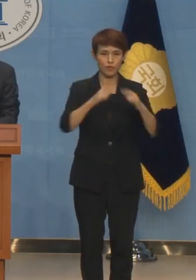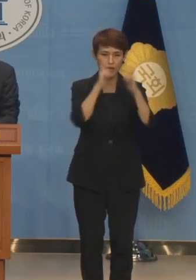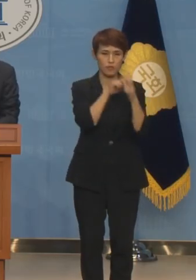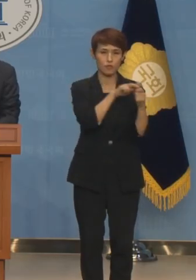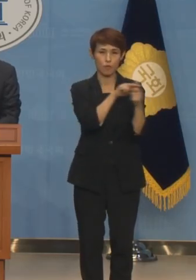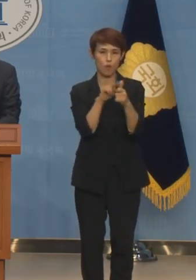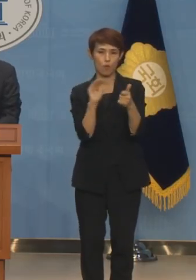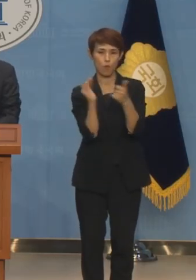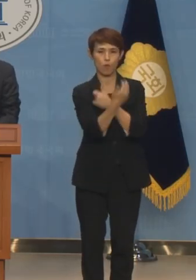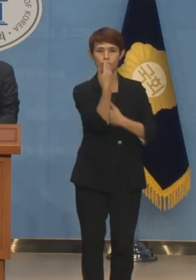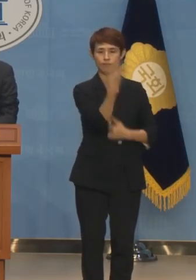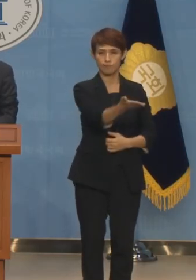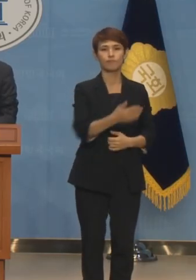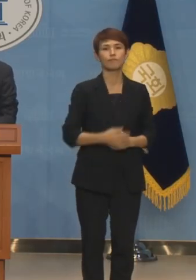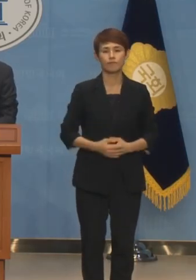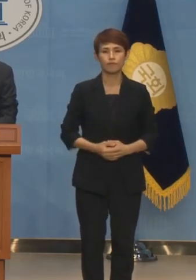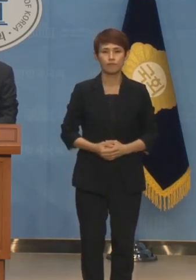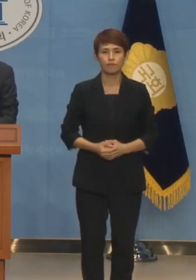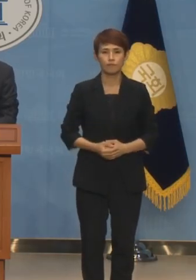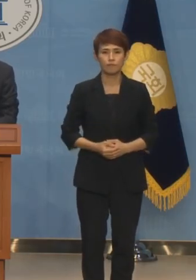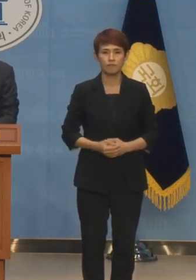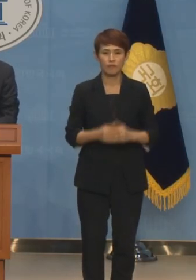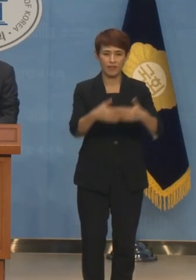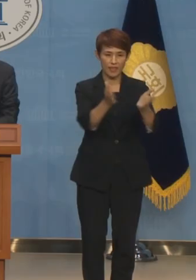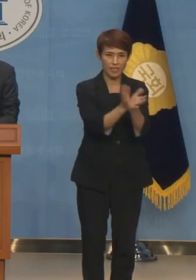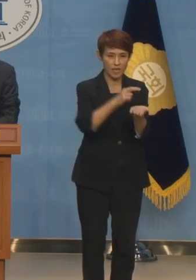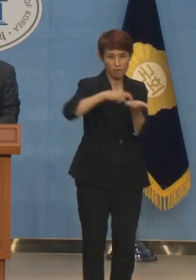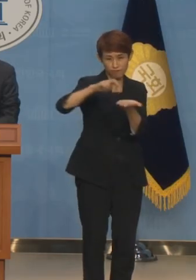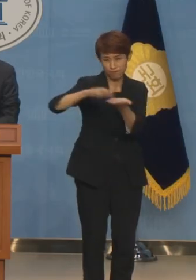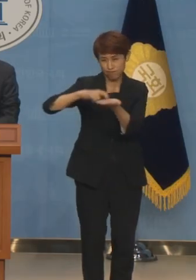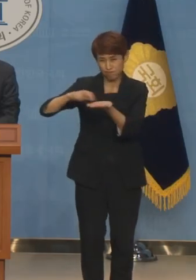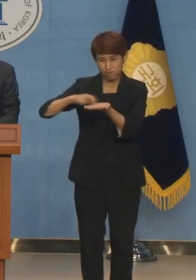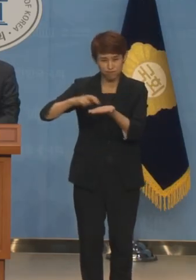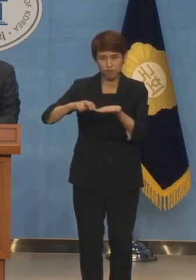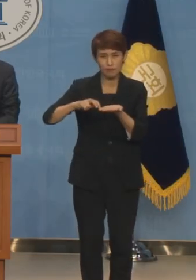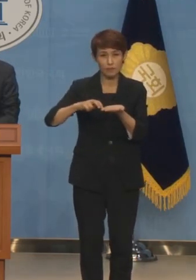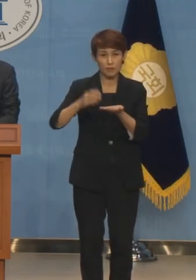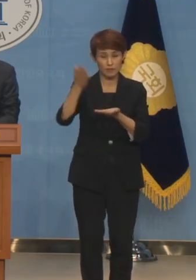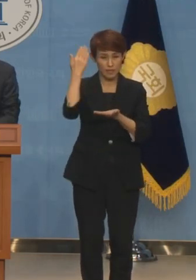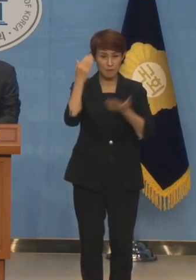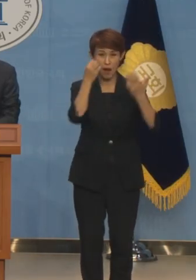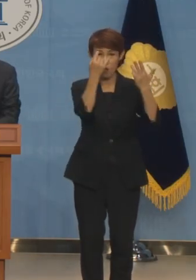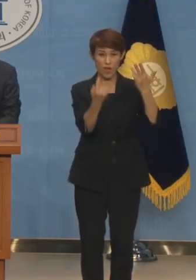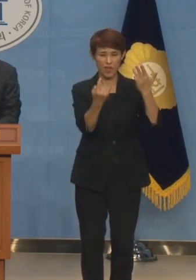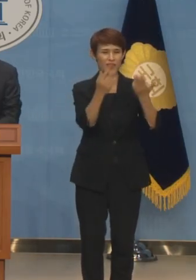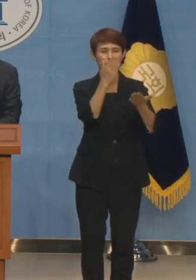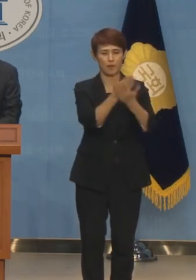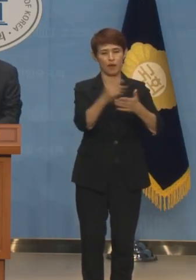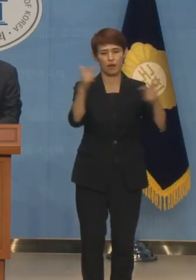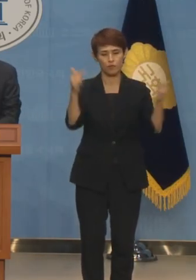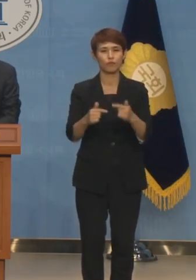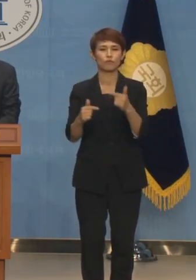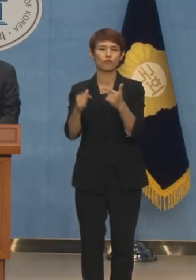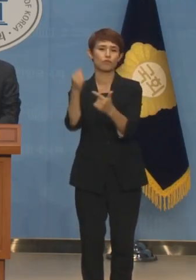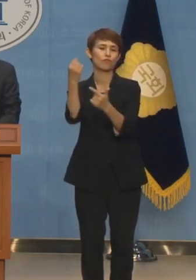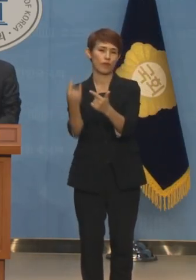보호를 강화했습니다. 단체 문자 횟수를 기존 8회에서 6회로